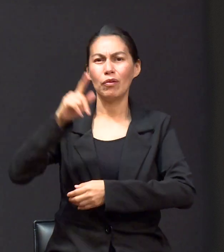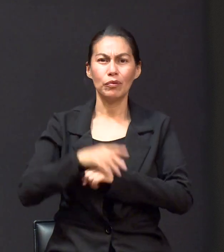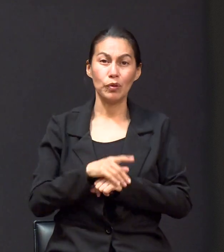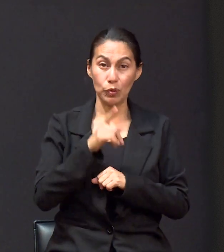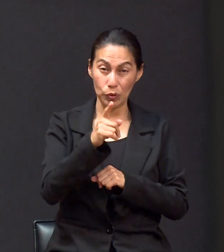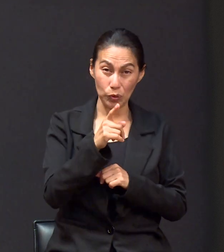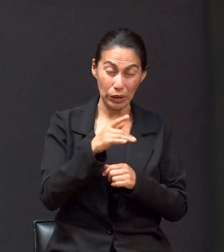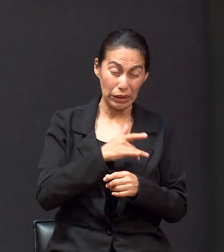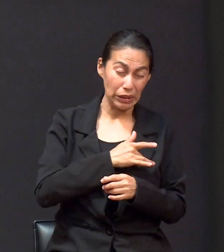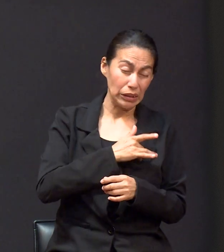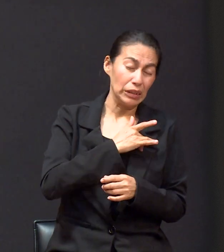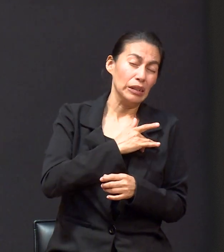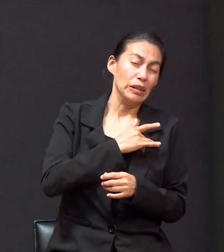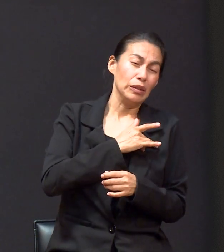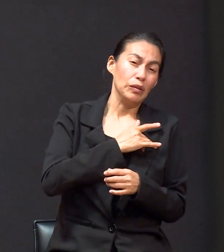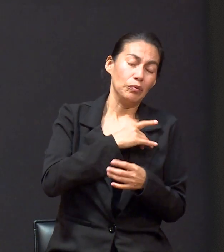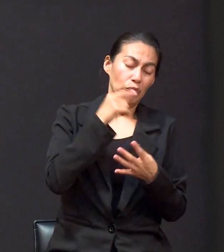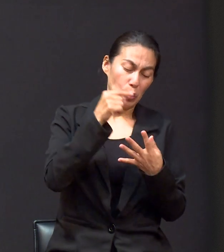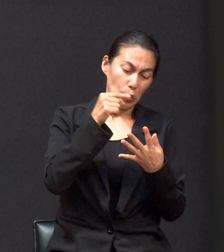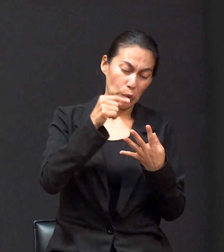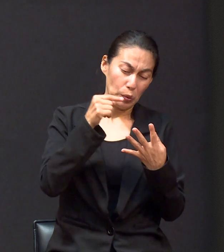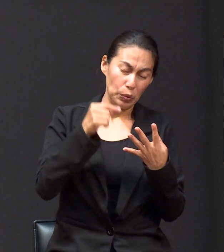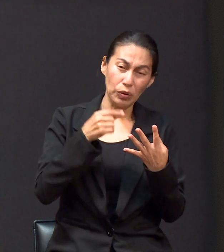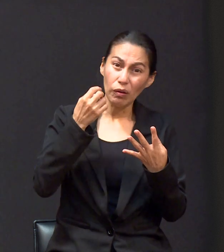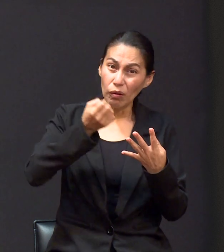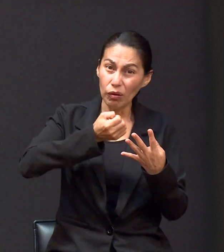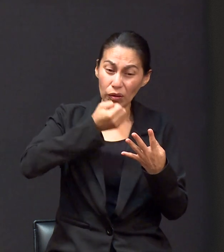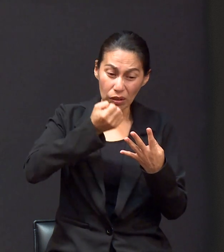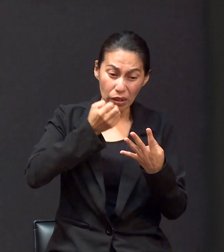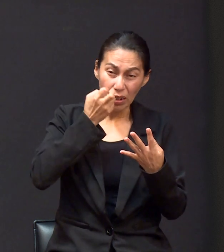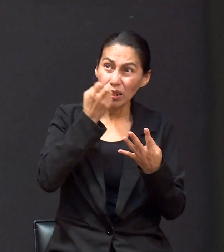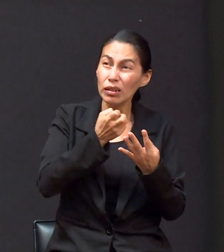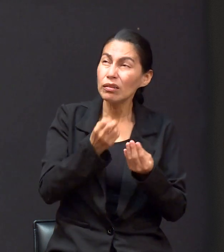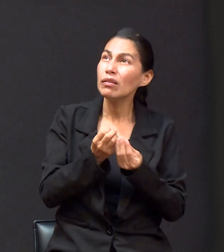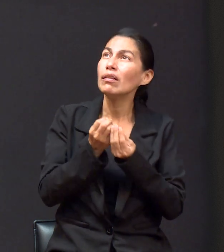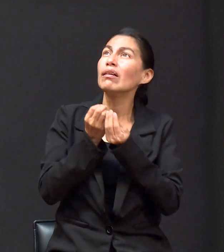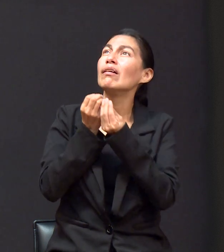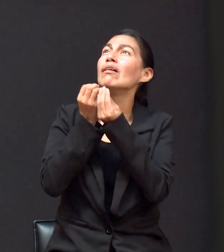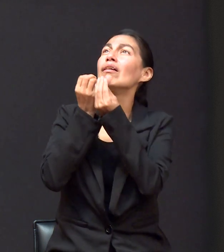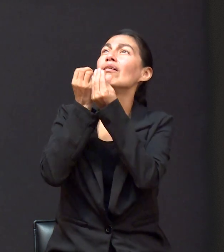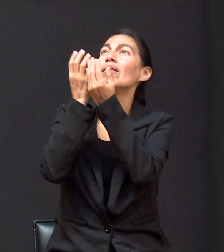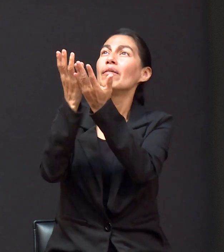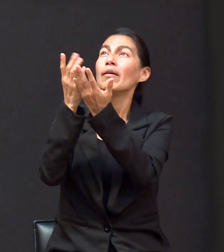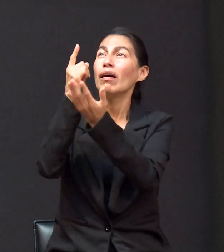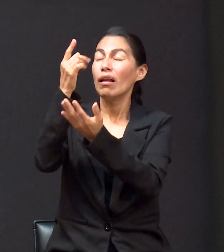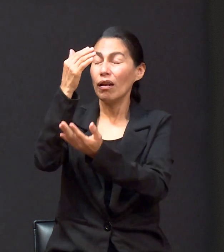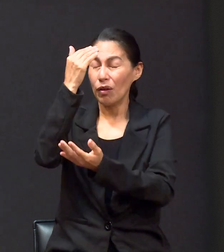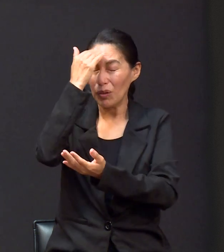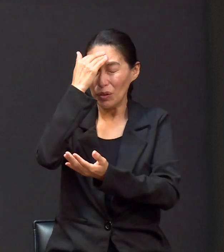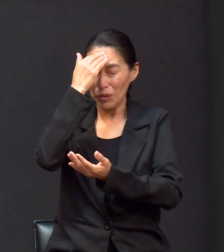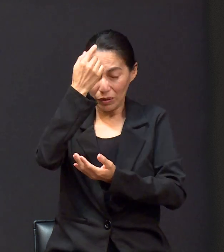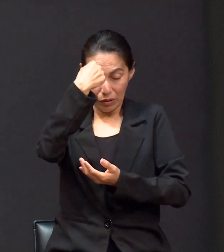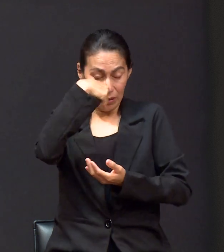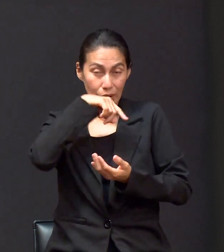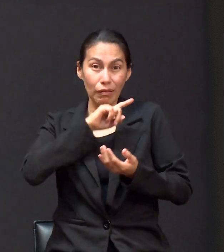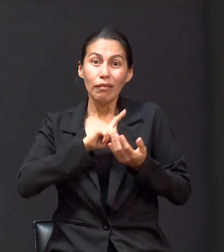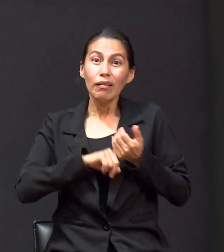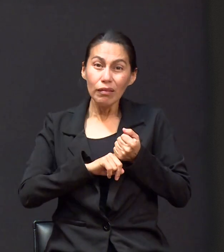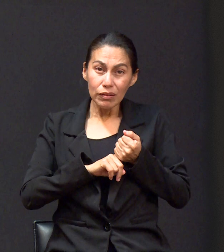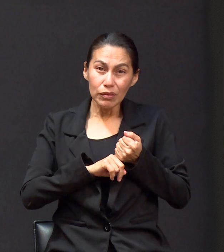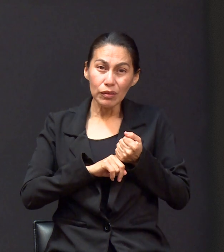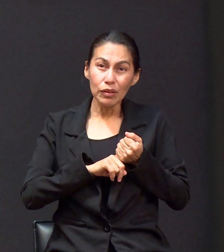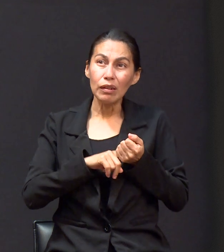pedidos de oración a Dios, quien ve lo que pasa en lo más privado de tu